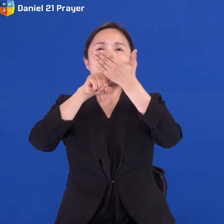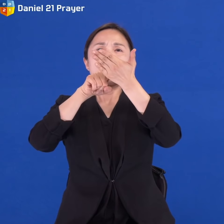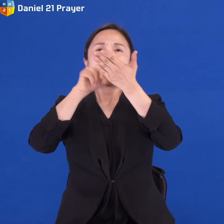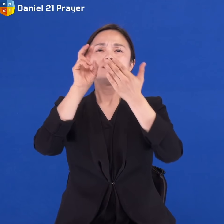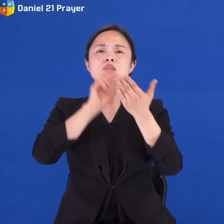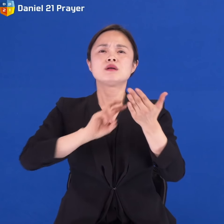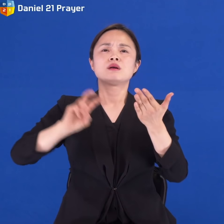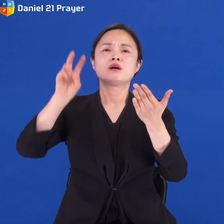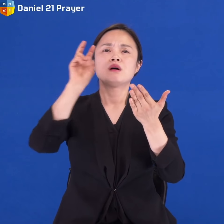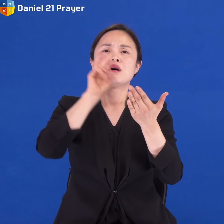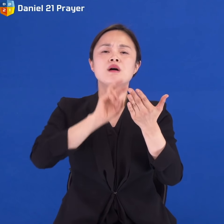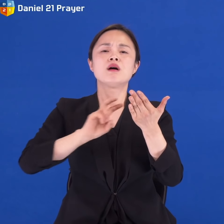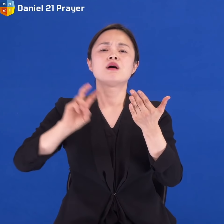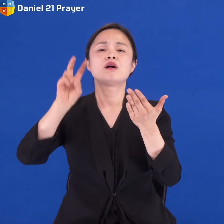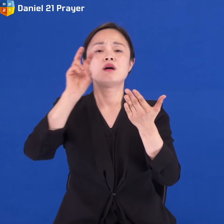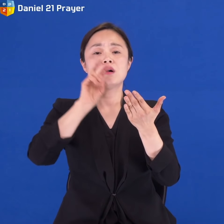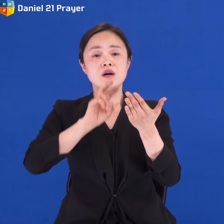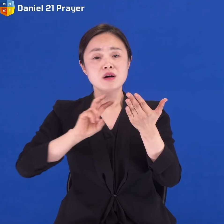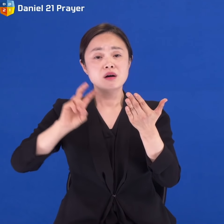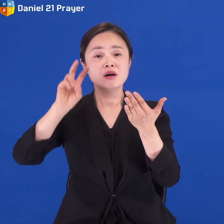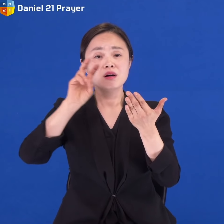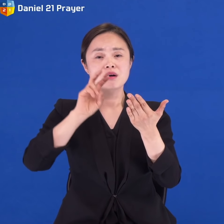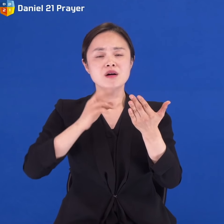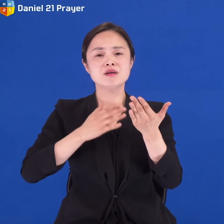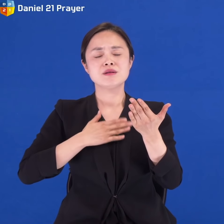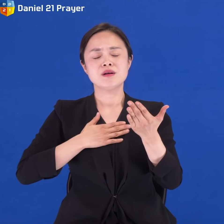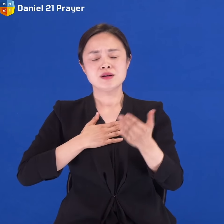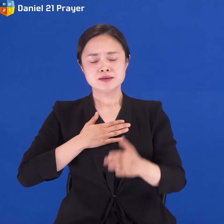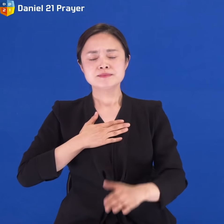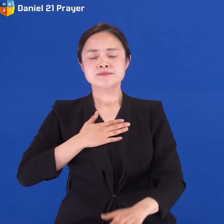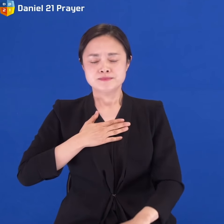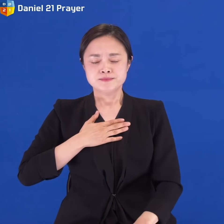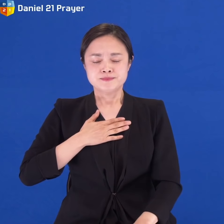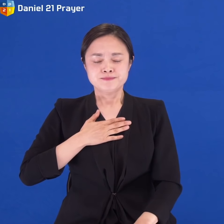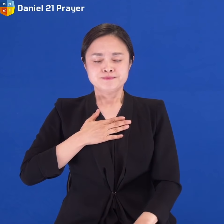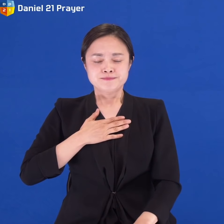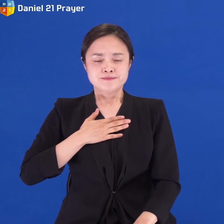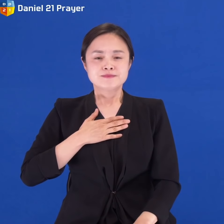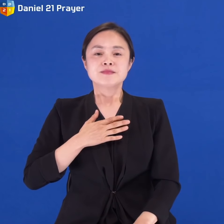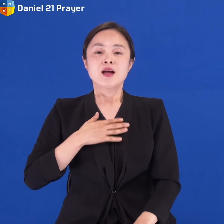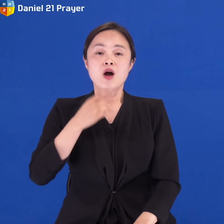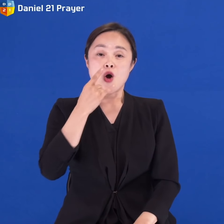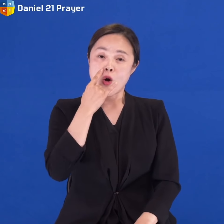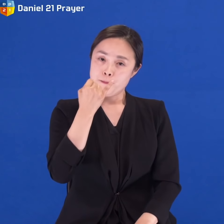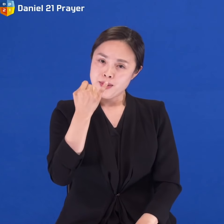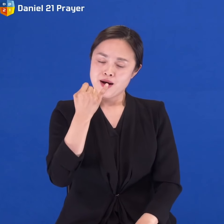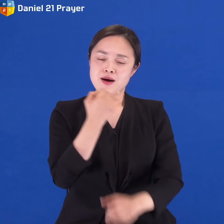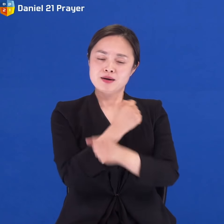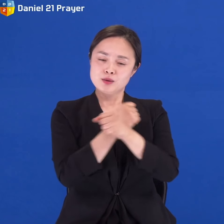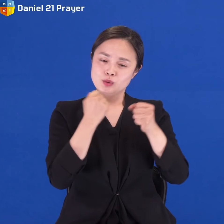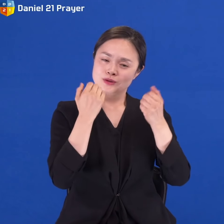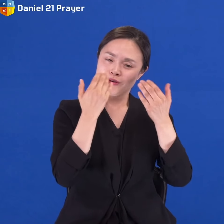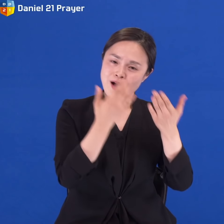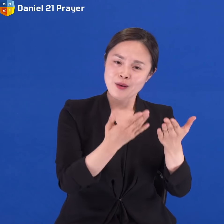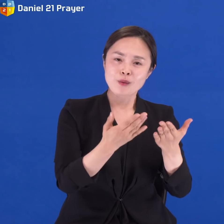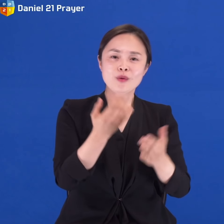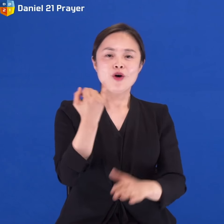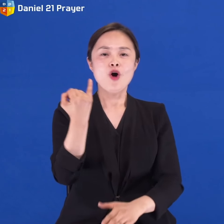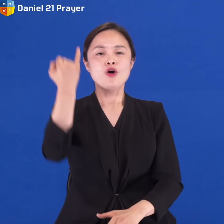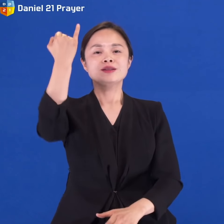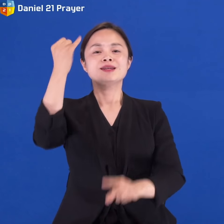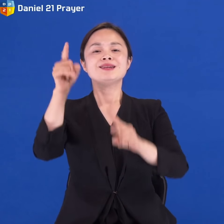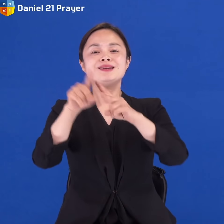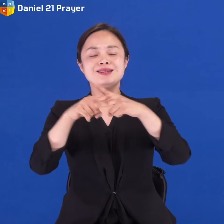어머니와 언니를 용서하고 이해했습니다. 그러니까 제가 어머니가 보고 싶고 언니를